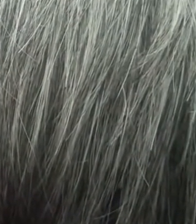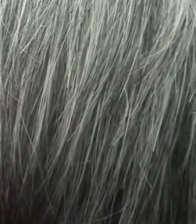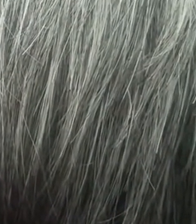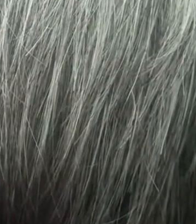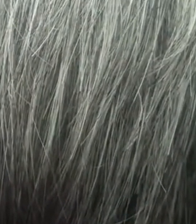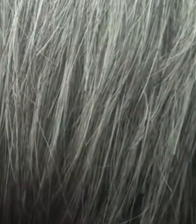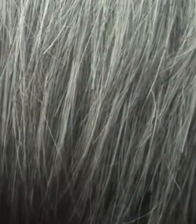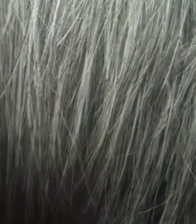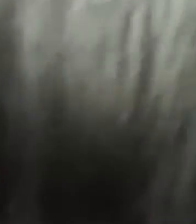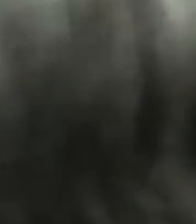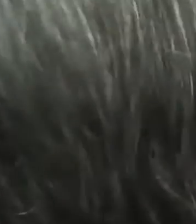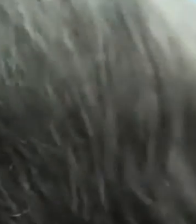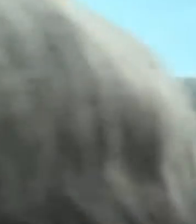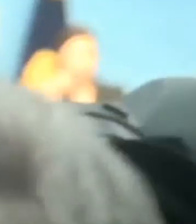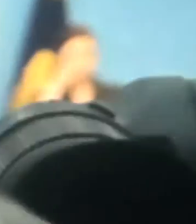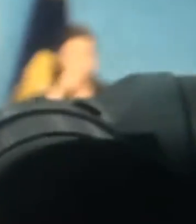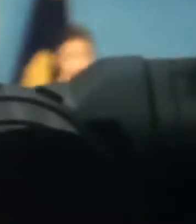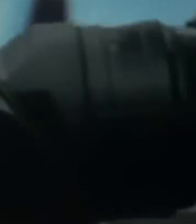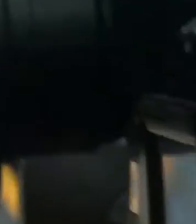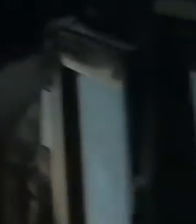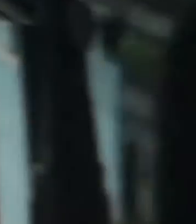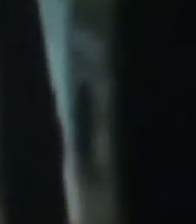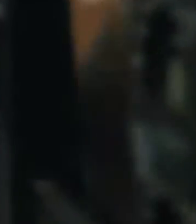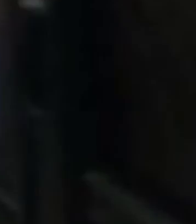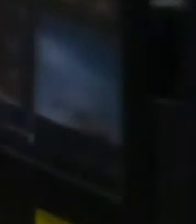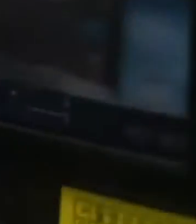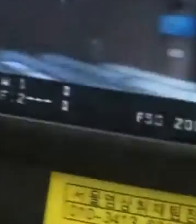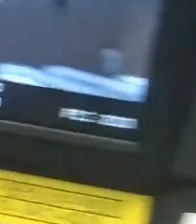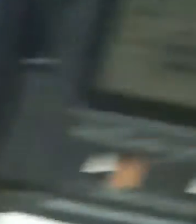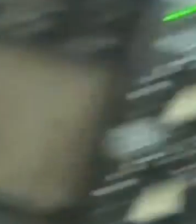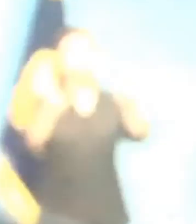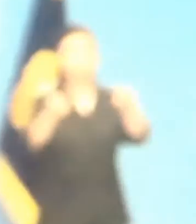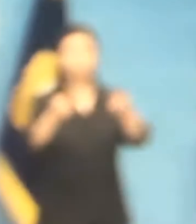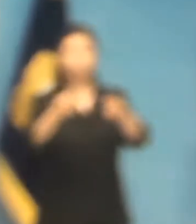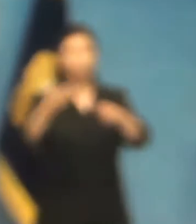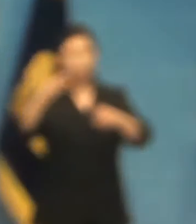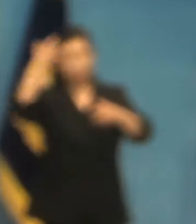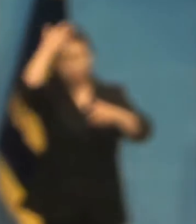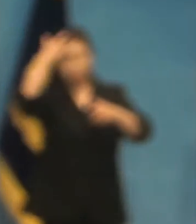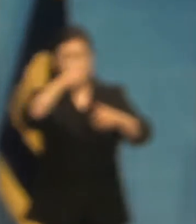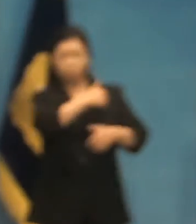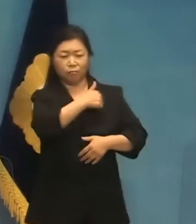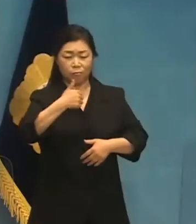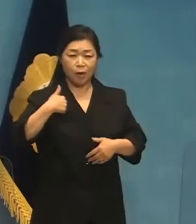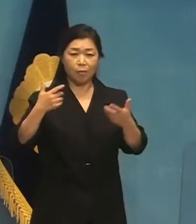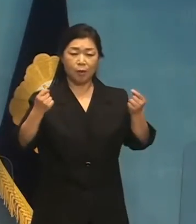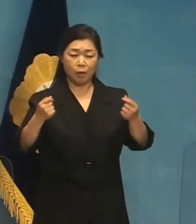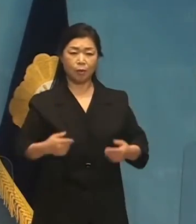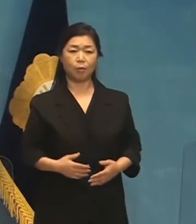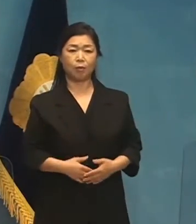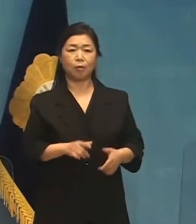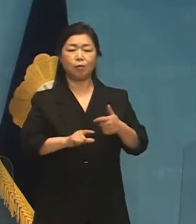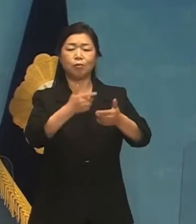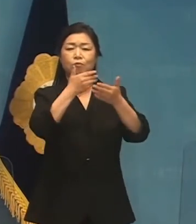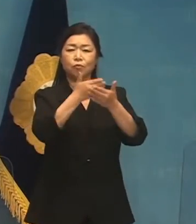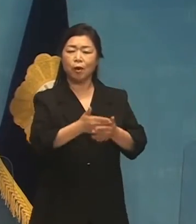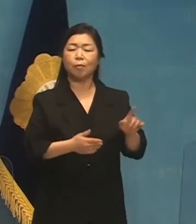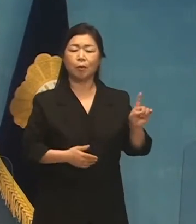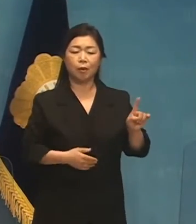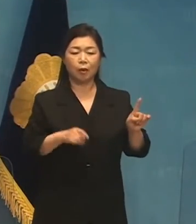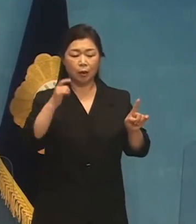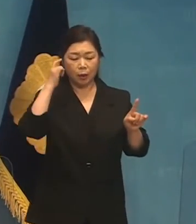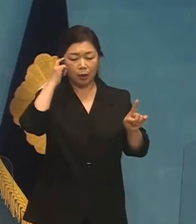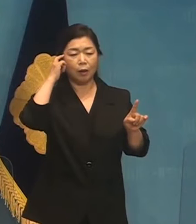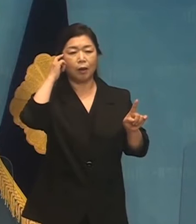탄력 있는 피부, 빛나는 눈동자와 풍성한 머리카락보다 더 중요한 게 있다는 생각이